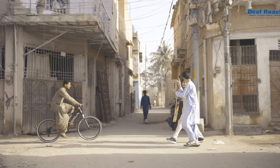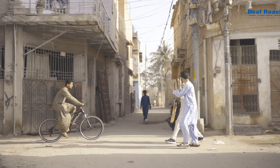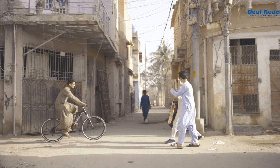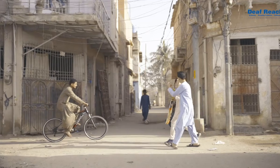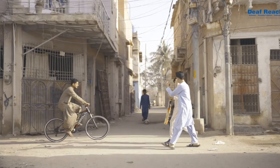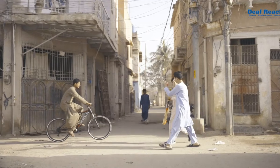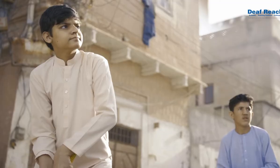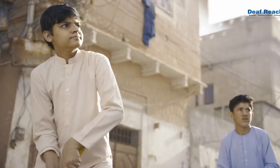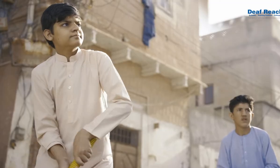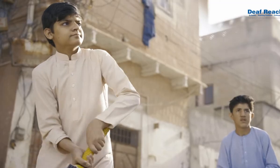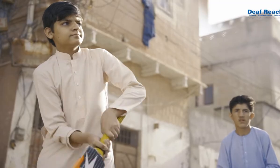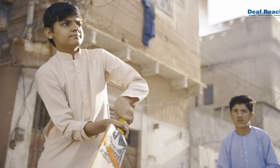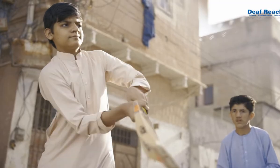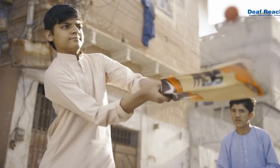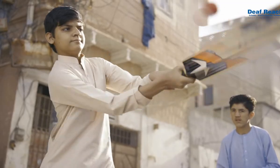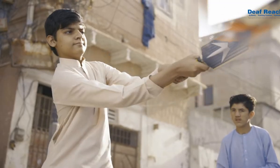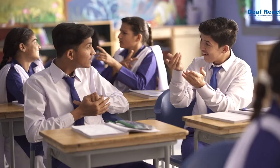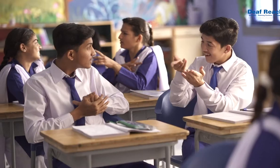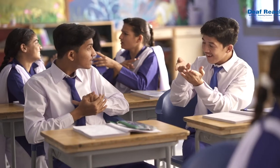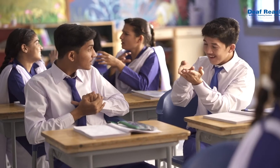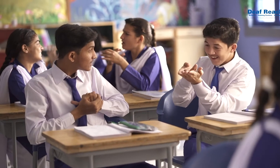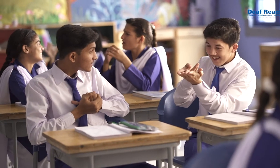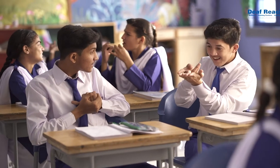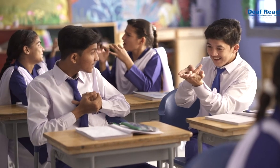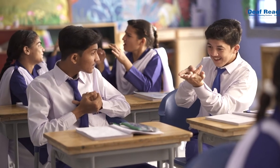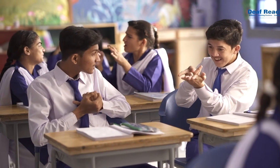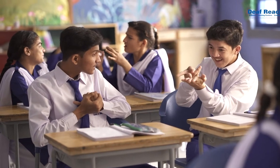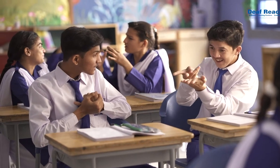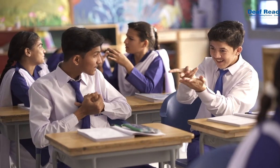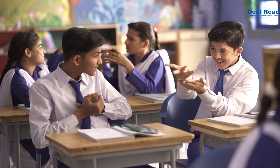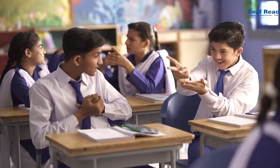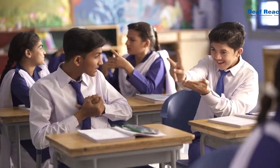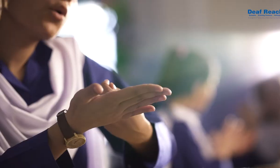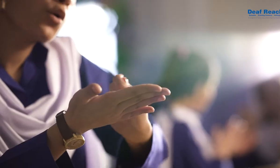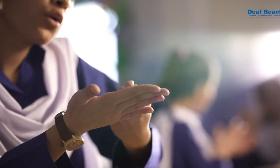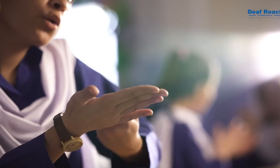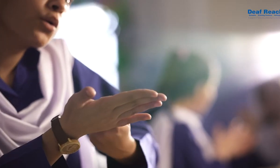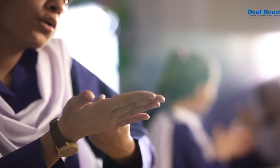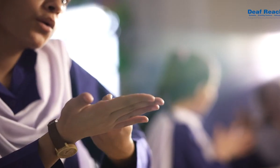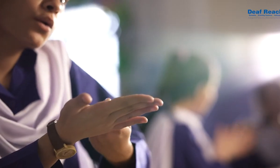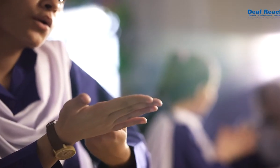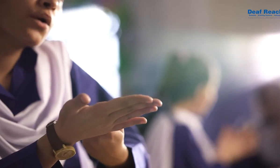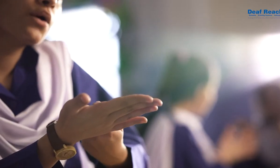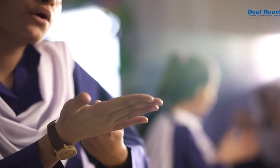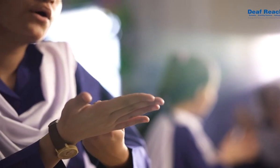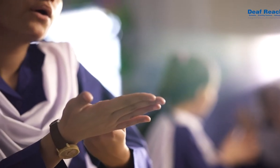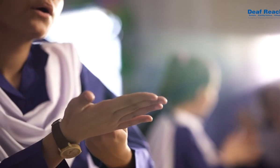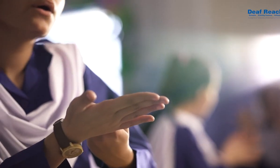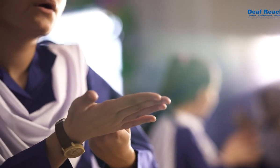कोई है जो खामोशी से आगे बढ़ रहा है, उसके बोलते हाथ भर देते हैं